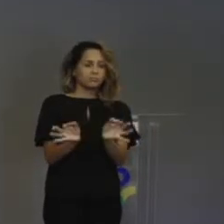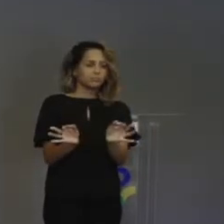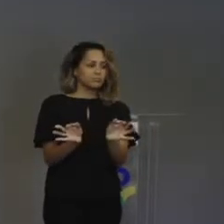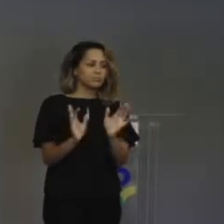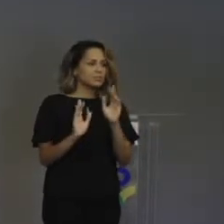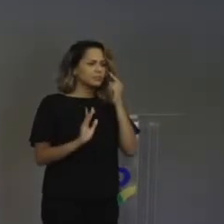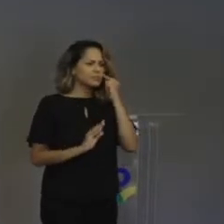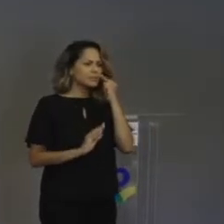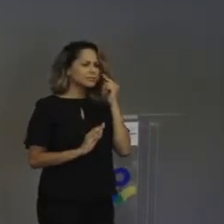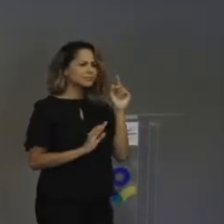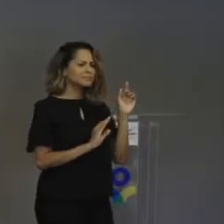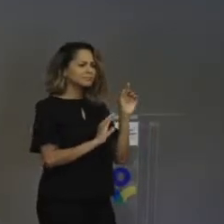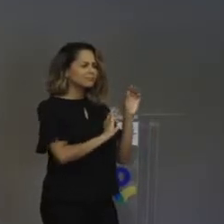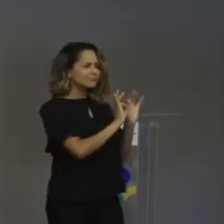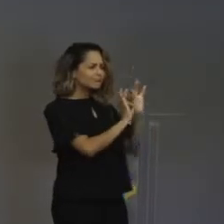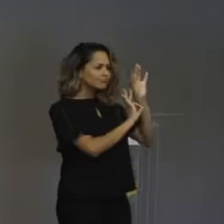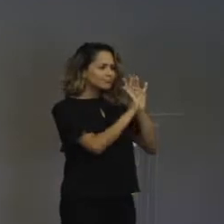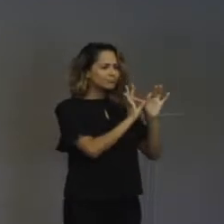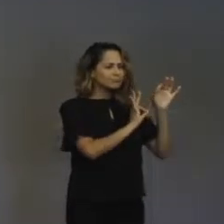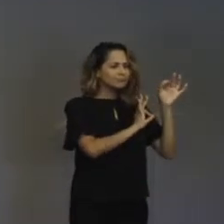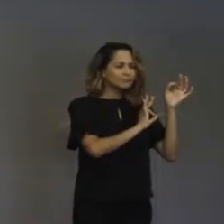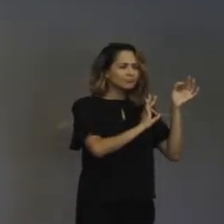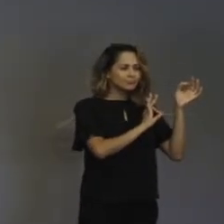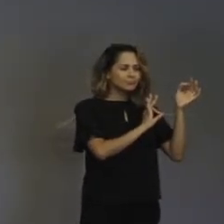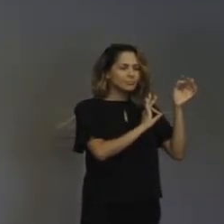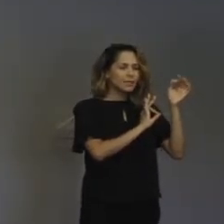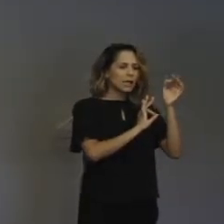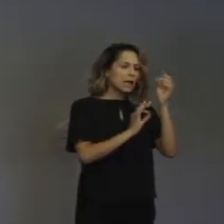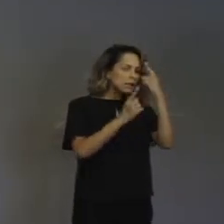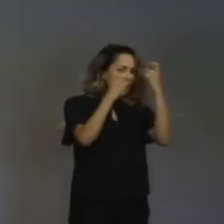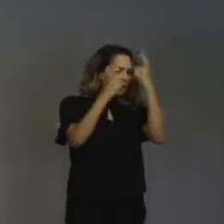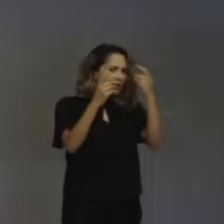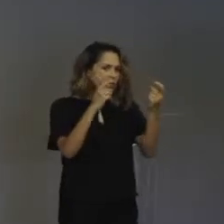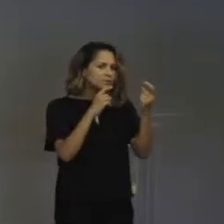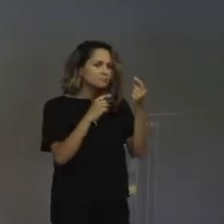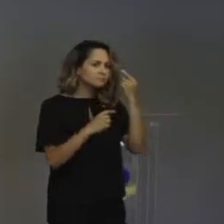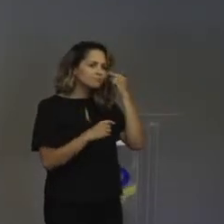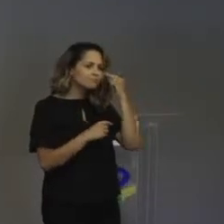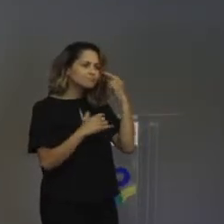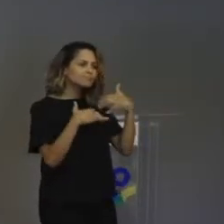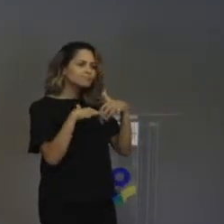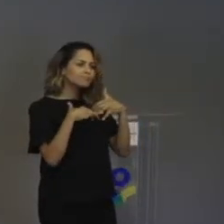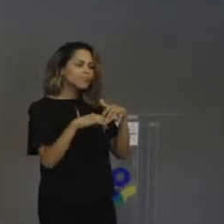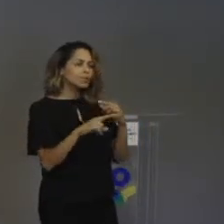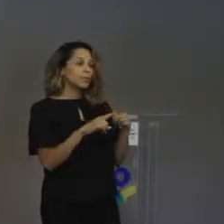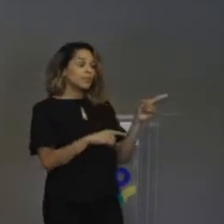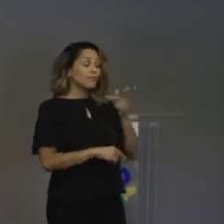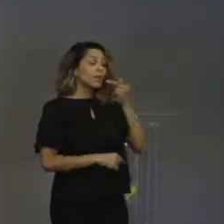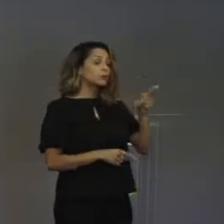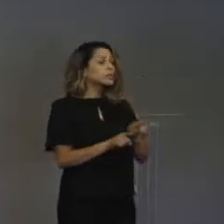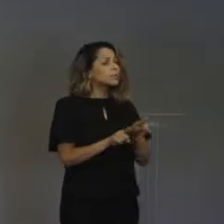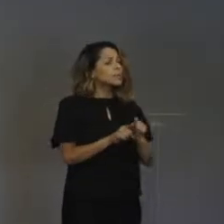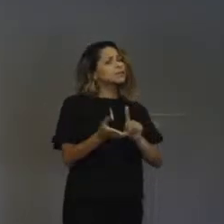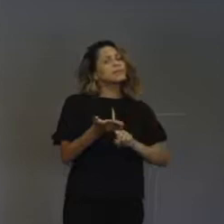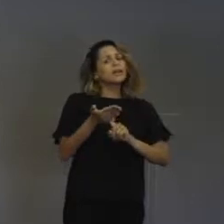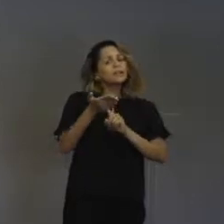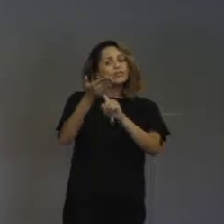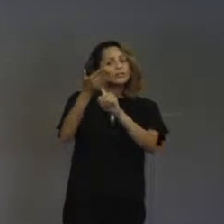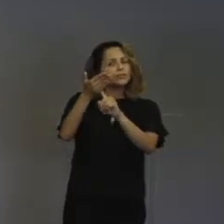as ideias que passaram aqui enquanto você perguntou e enquanto a Cainha falava. Porque você também falou de tecnologia, né?